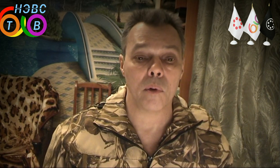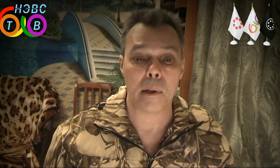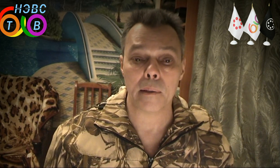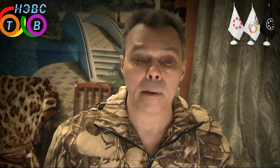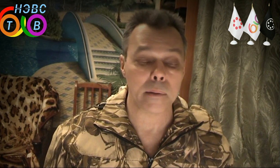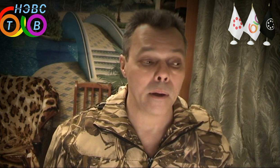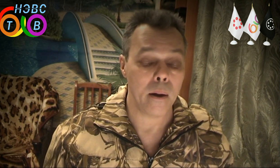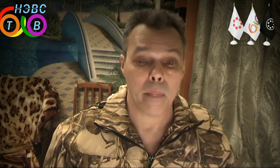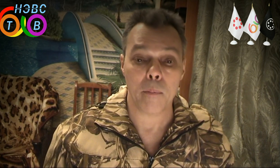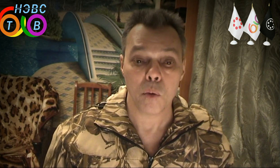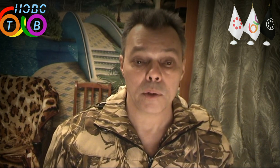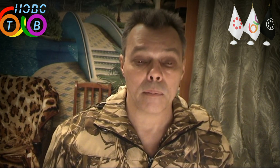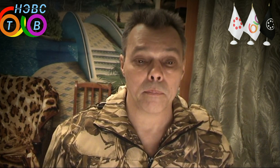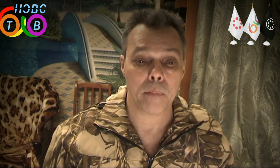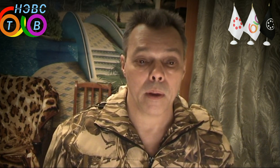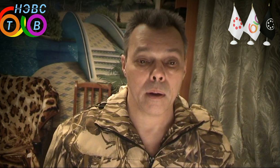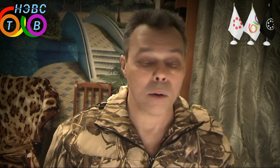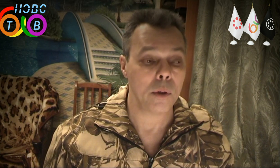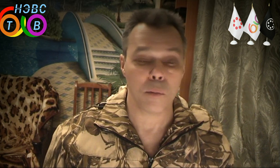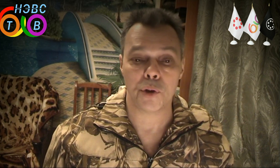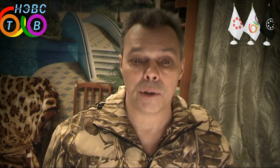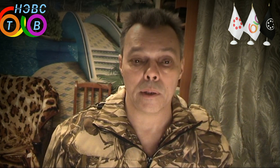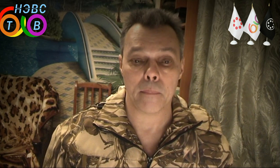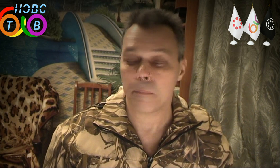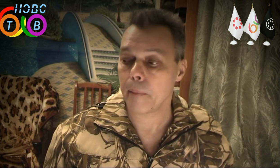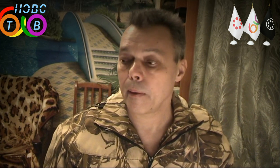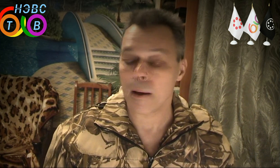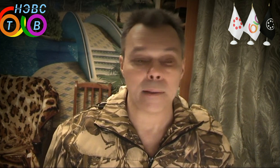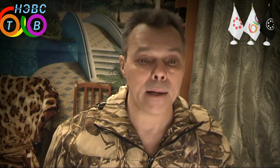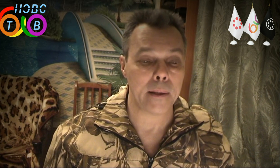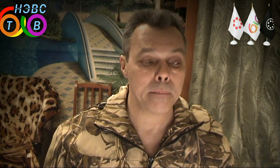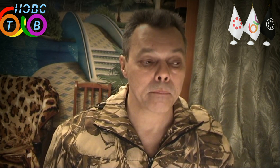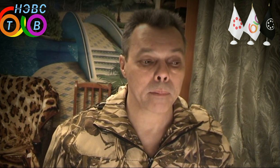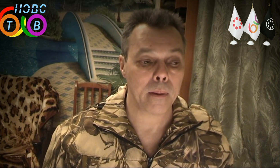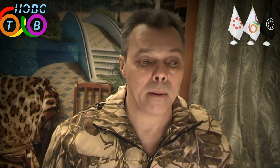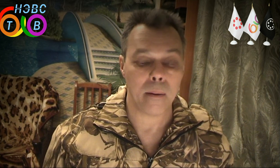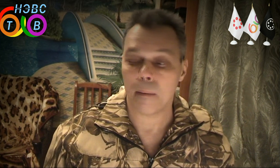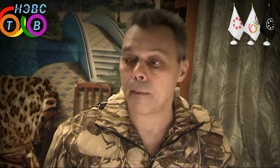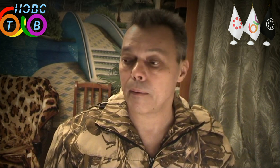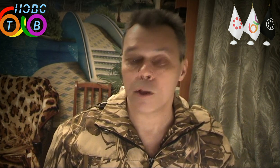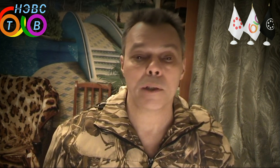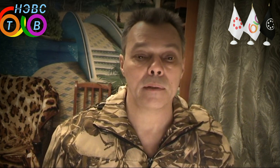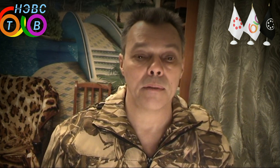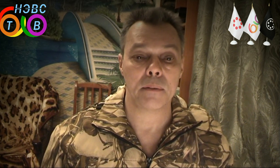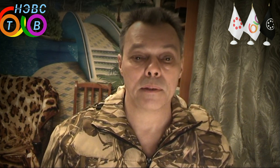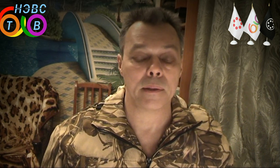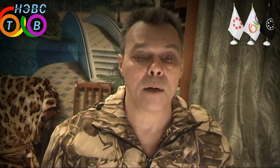более конкретно. Допустим, какой-то мужчина когда-то лишил девственности